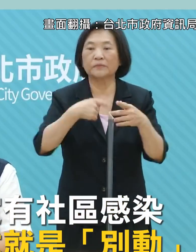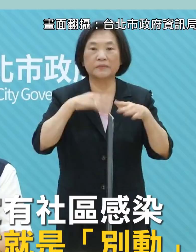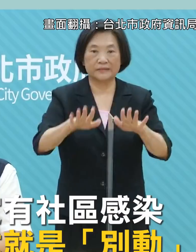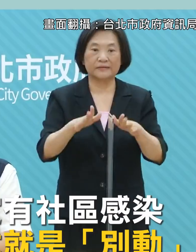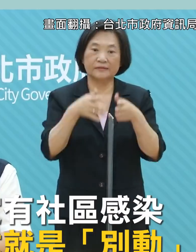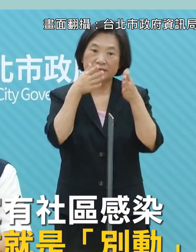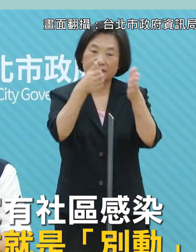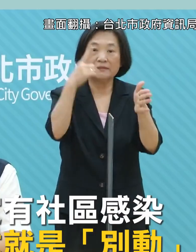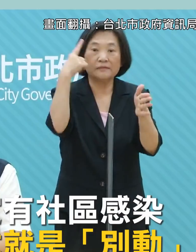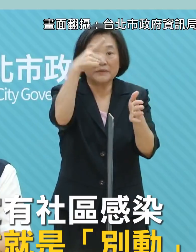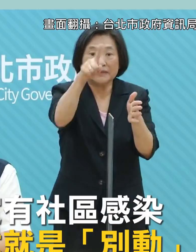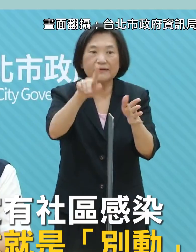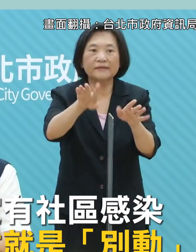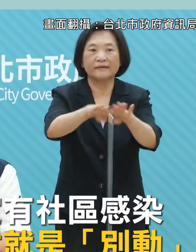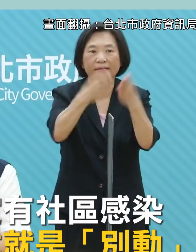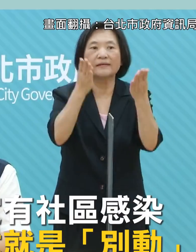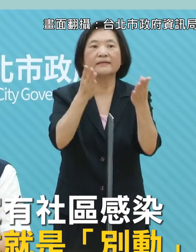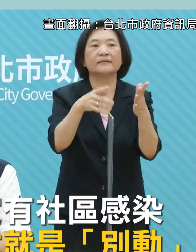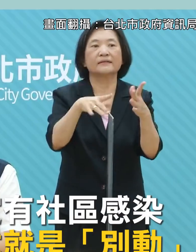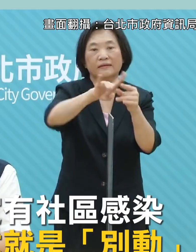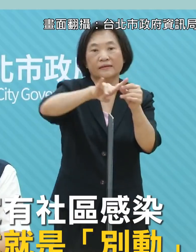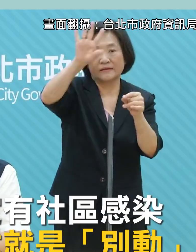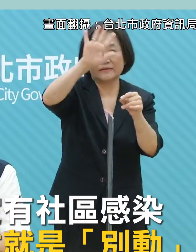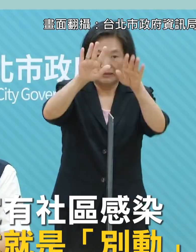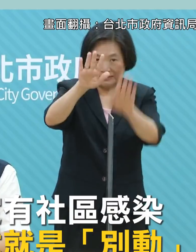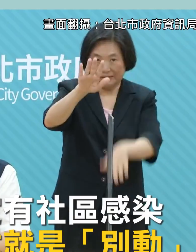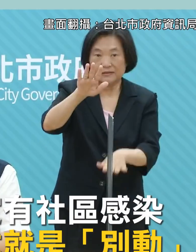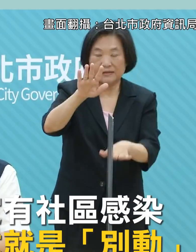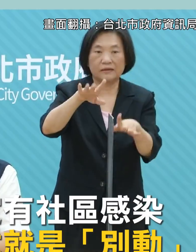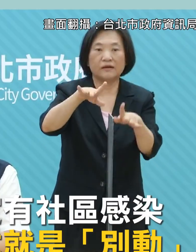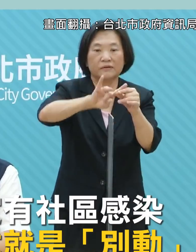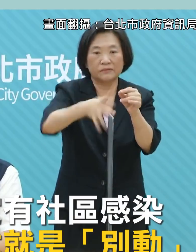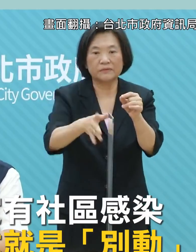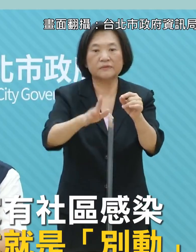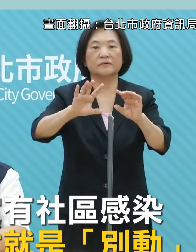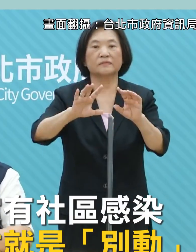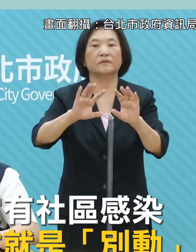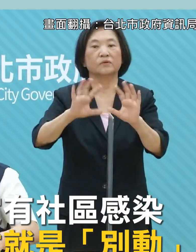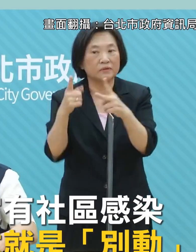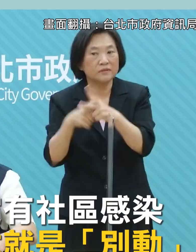天会宣布每天的这种政策。那所以今天先宣布